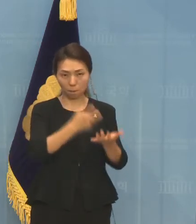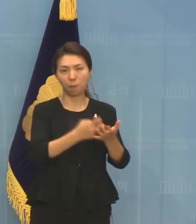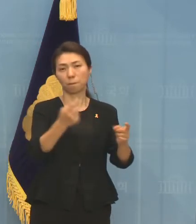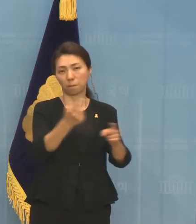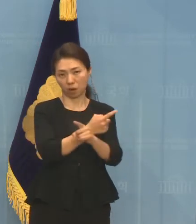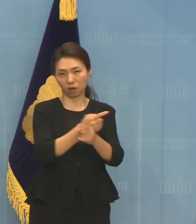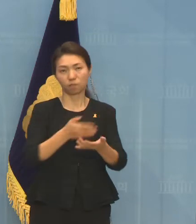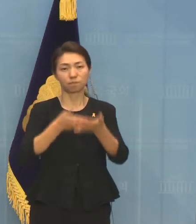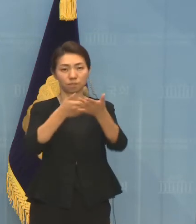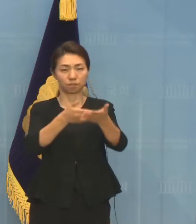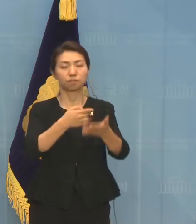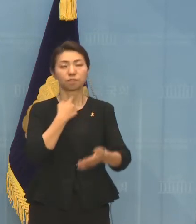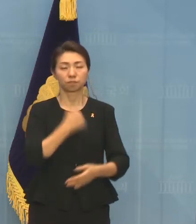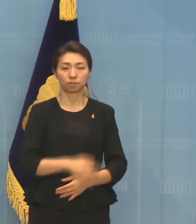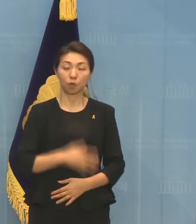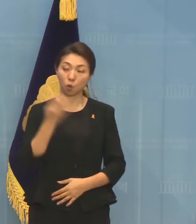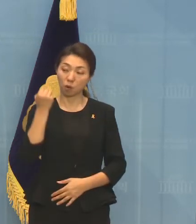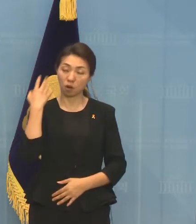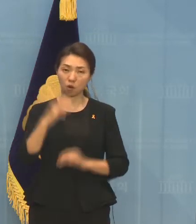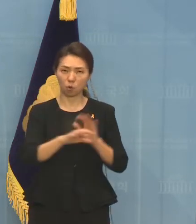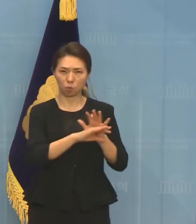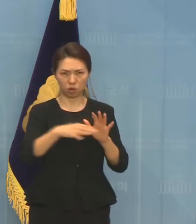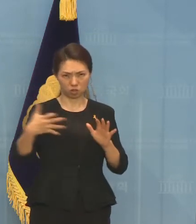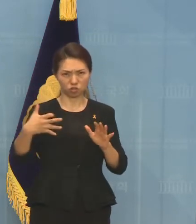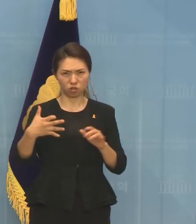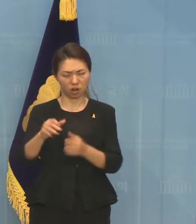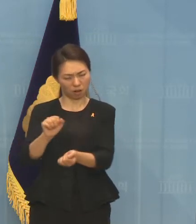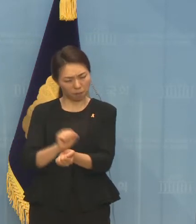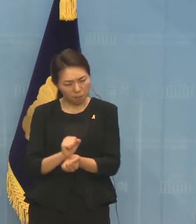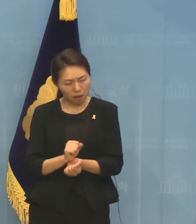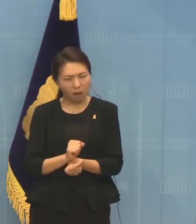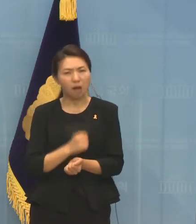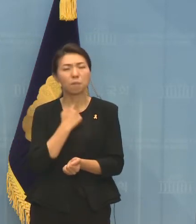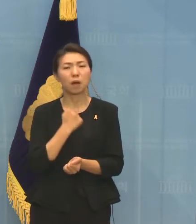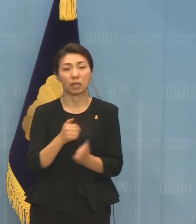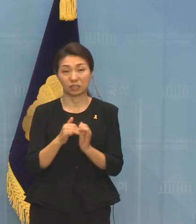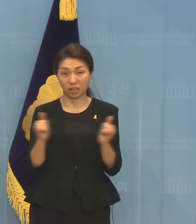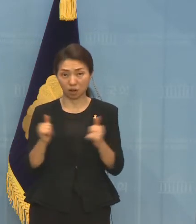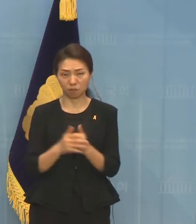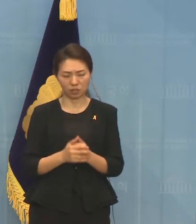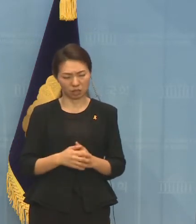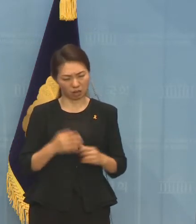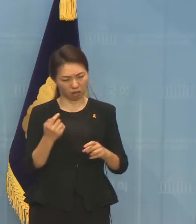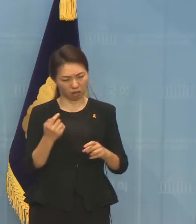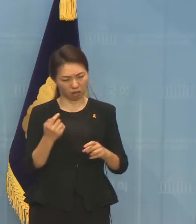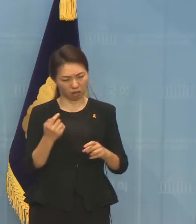부담하도록 하는 내용입니다. 다음으로 코로나19 등 감염병 병력이 있는 사람에 대해